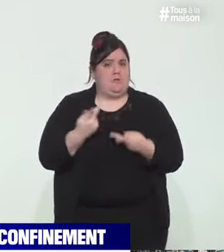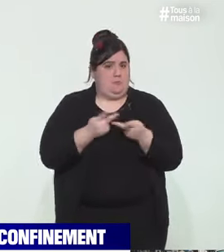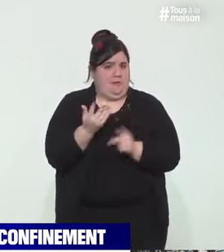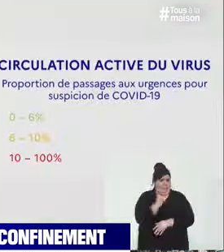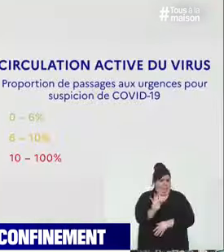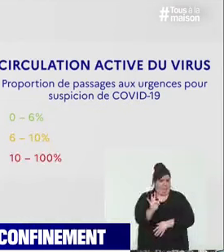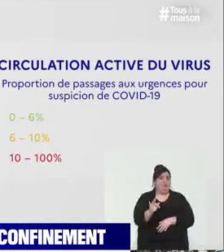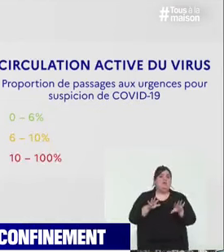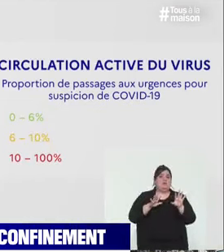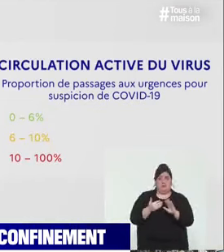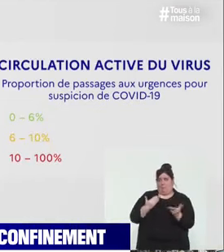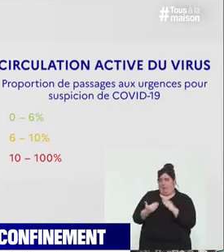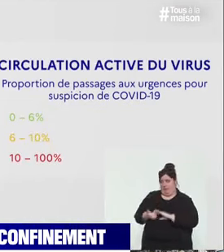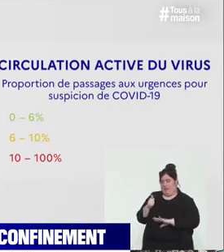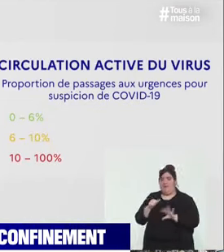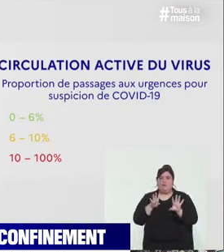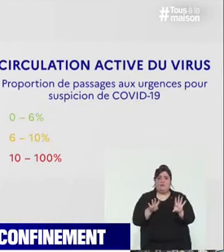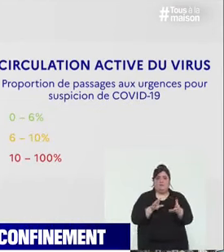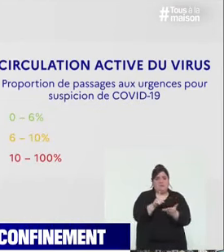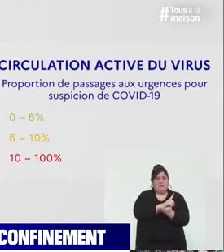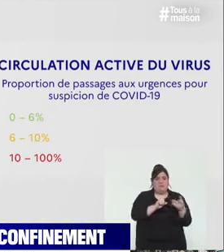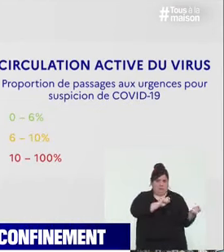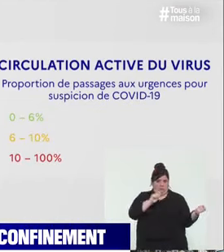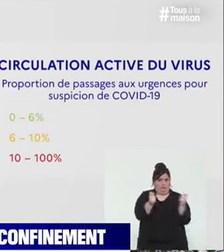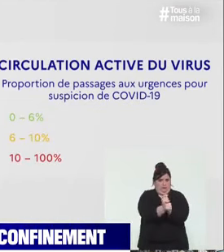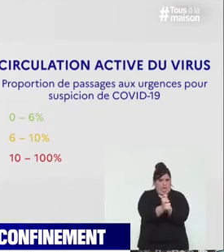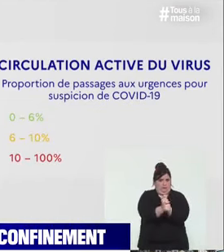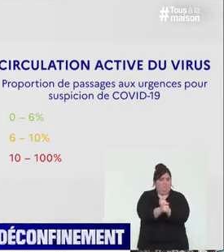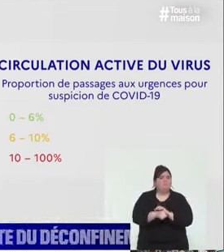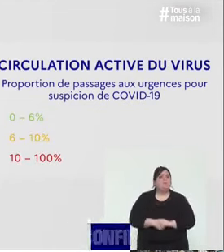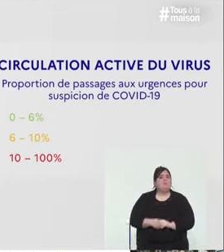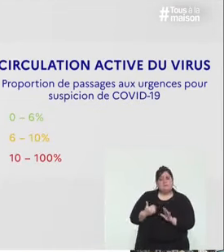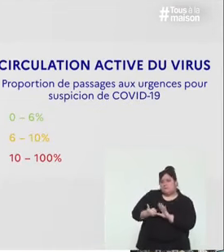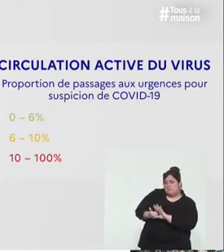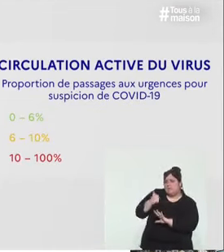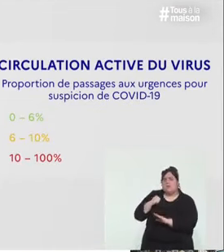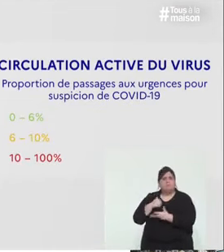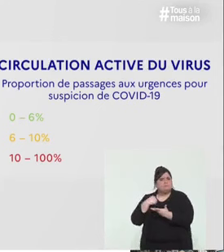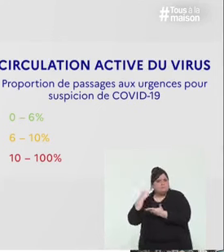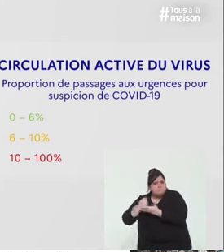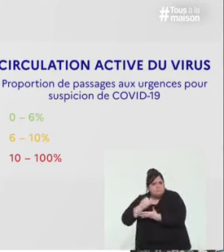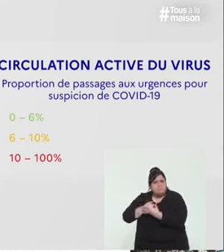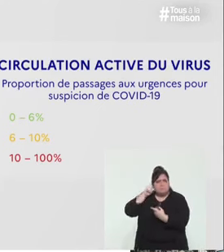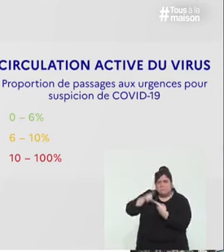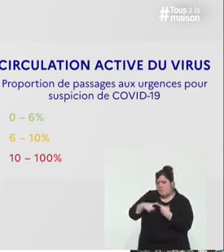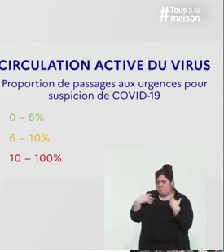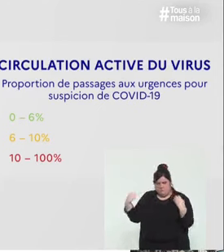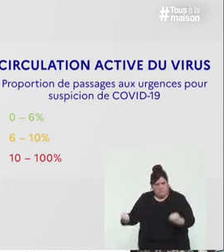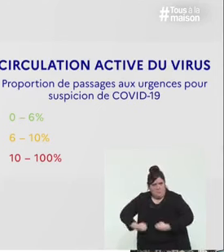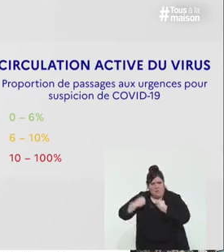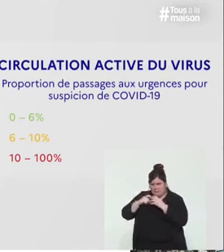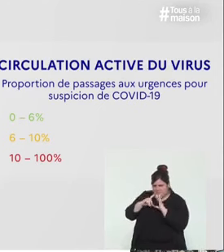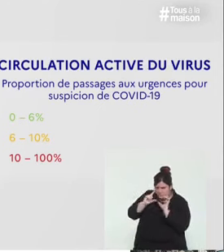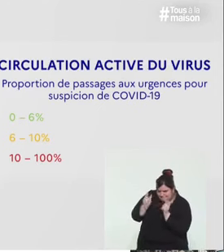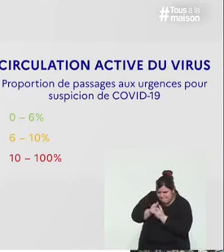de 9 départements. Les données prenaient en effet en compte de nombreuses campagnes de dépistage en cours, et l'on peut s'en féliciter,